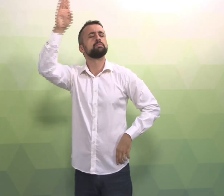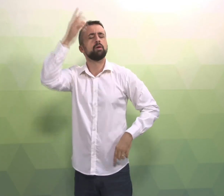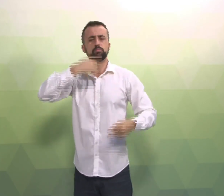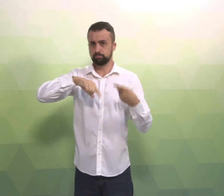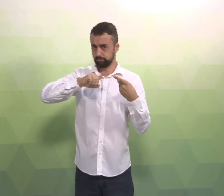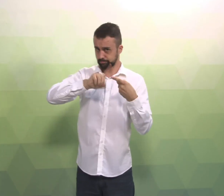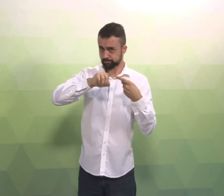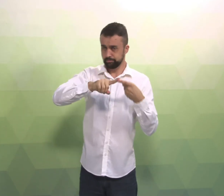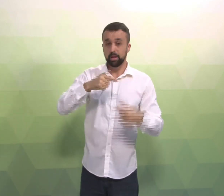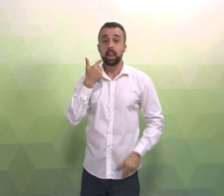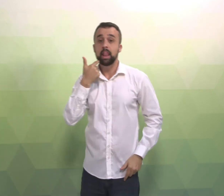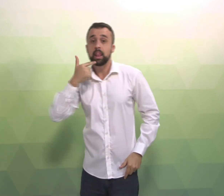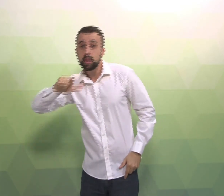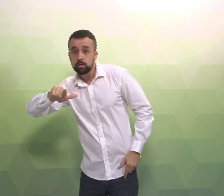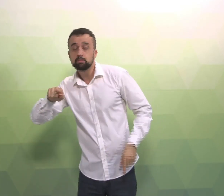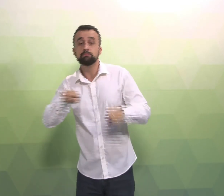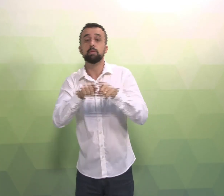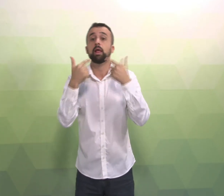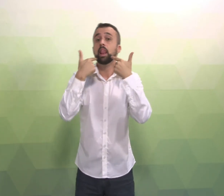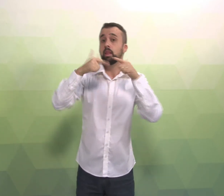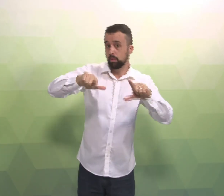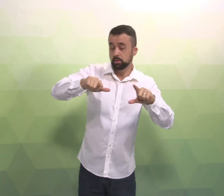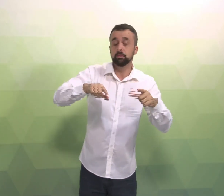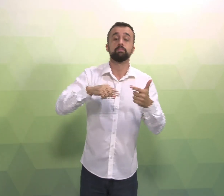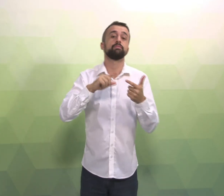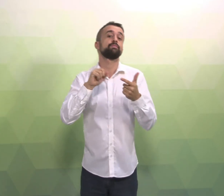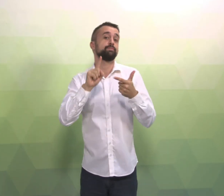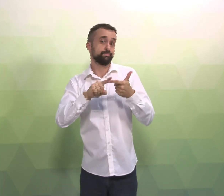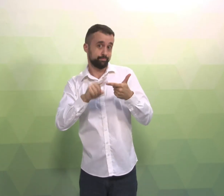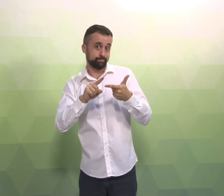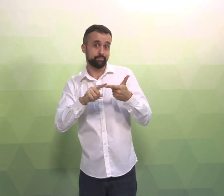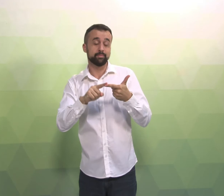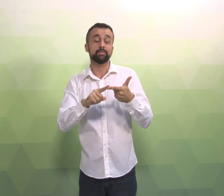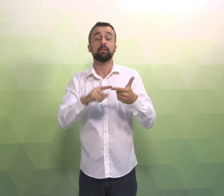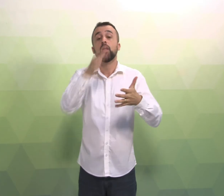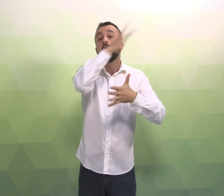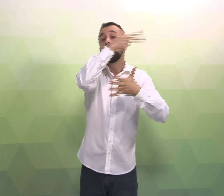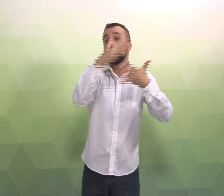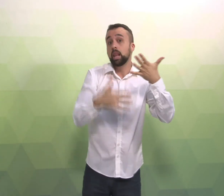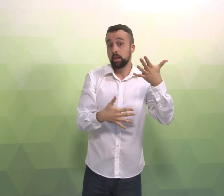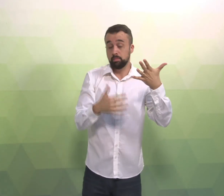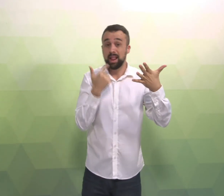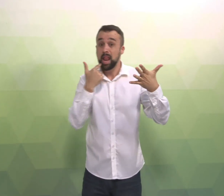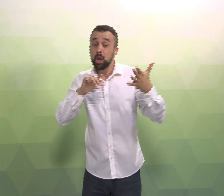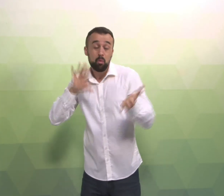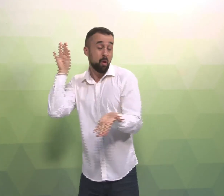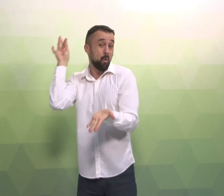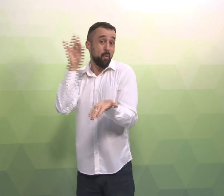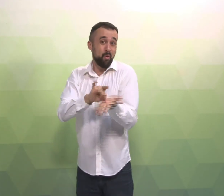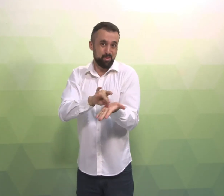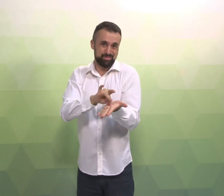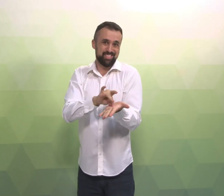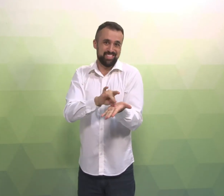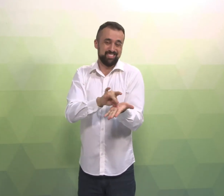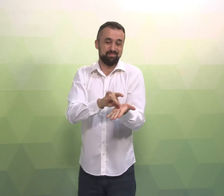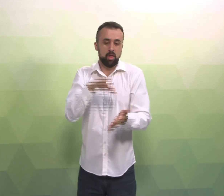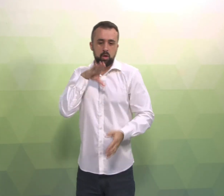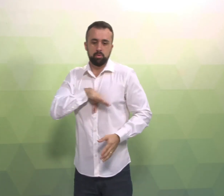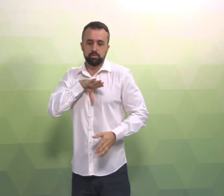videoaula, tratamos dos seguintes temas: língua e linguagem, Libras como uma língua oficial e